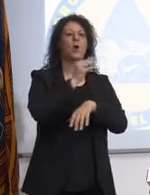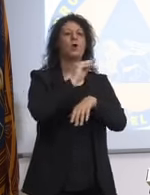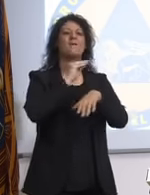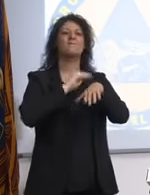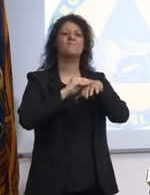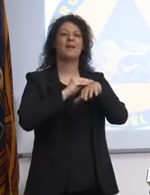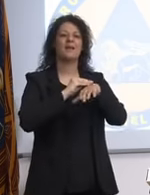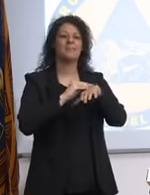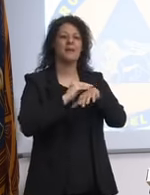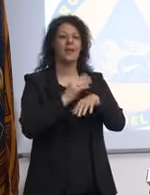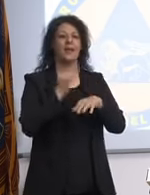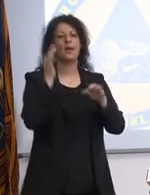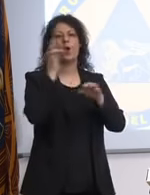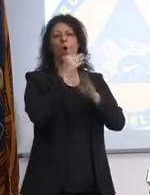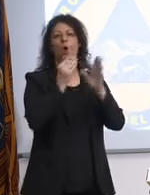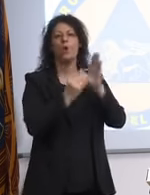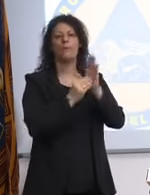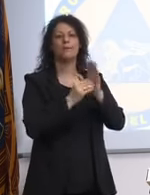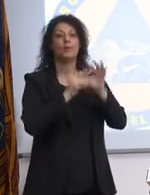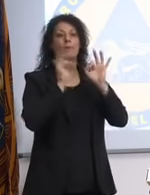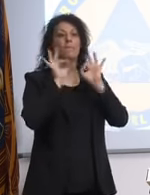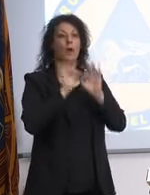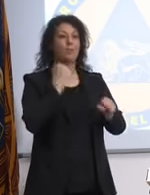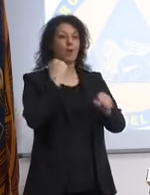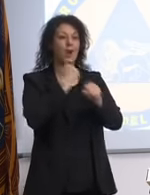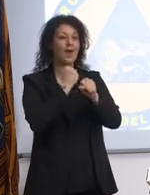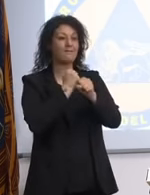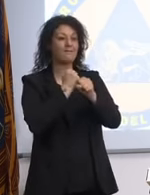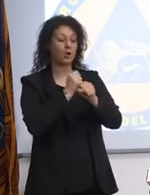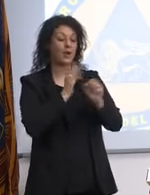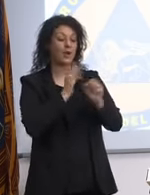alle infettive o alle terapie intensive